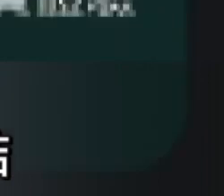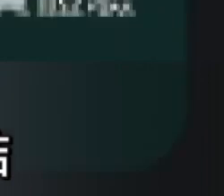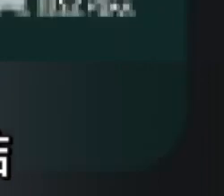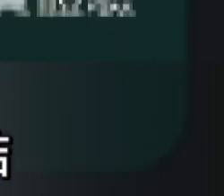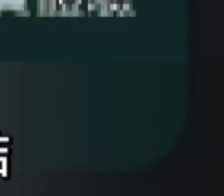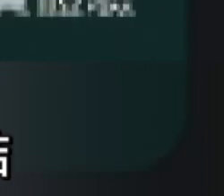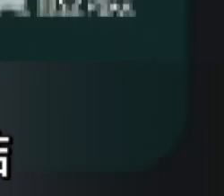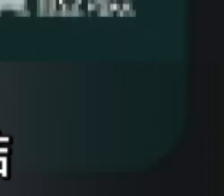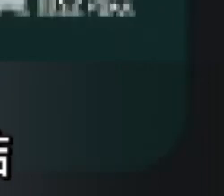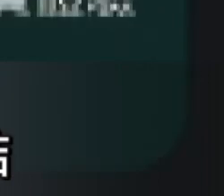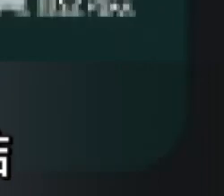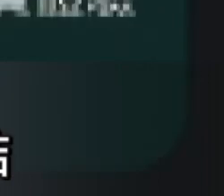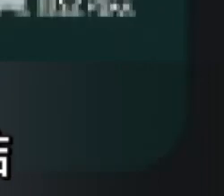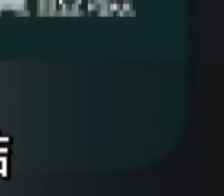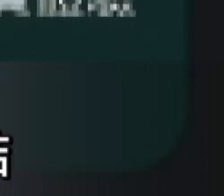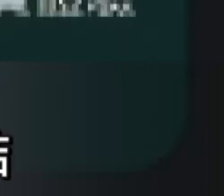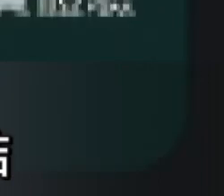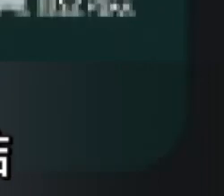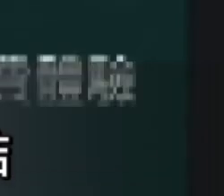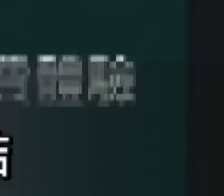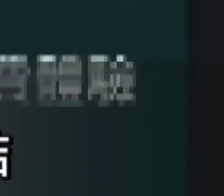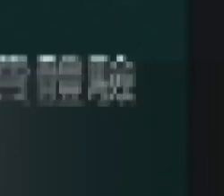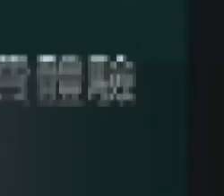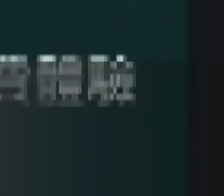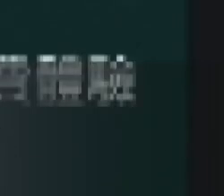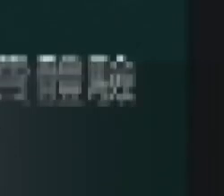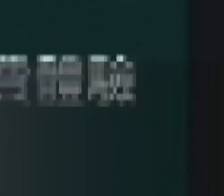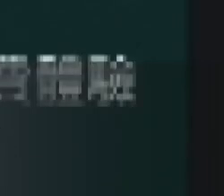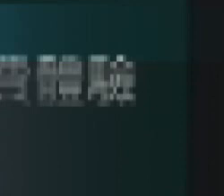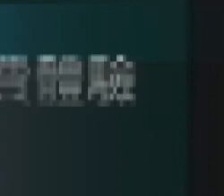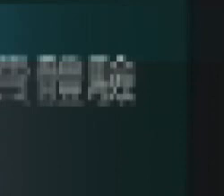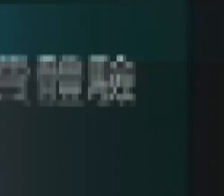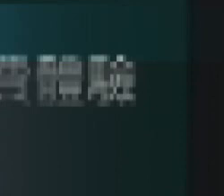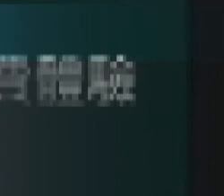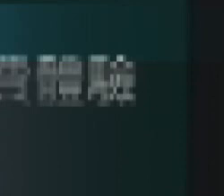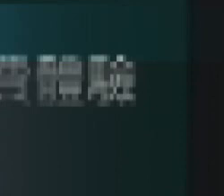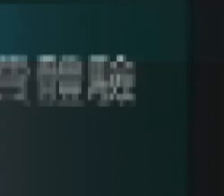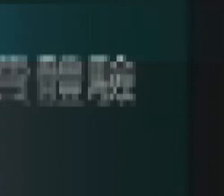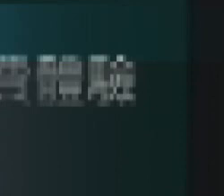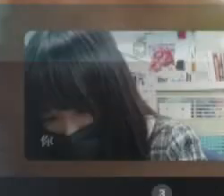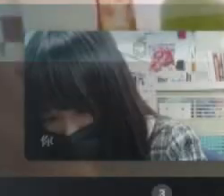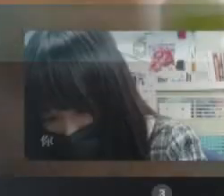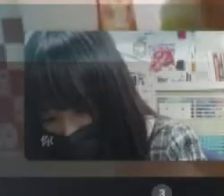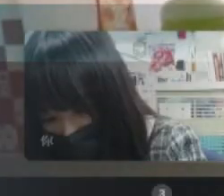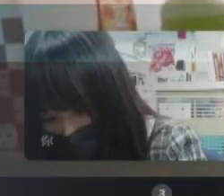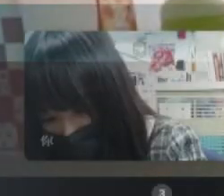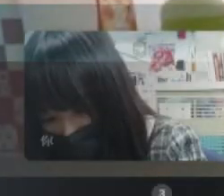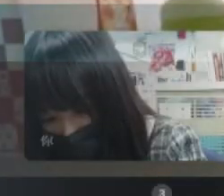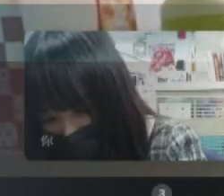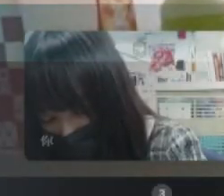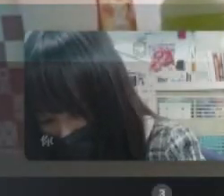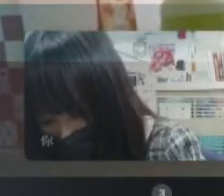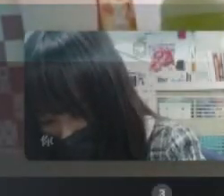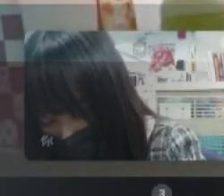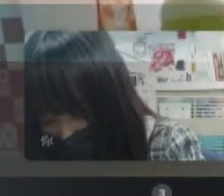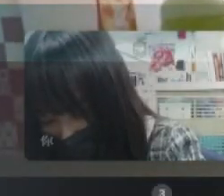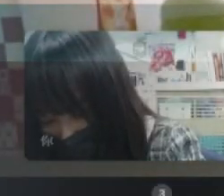聊天机器人和浏览器做连结。 我猜了，他应该是拿这个 GPT 帮他转化过的这个一些问句，然